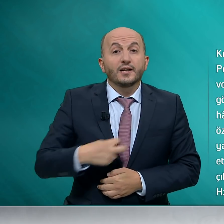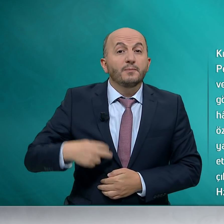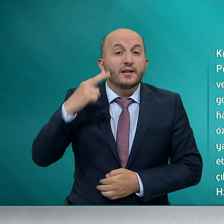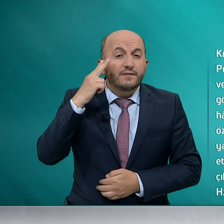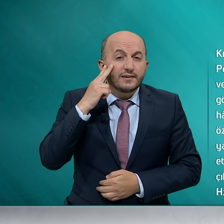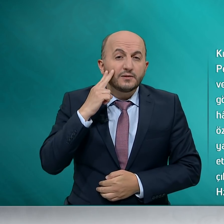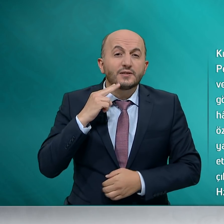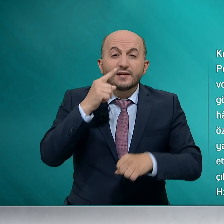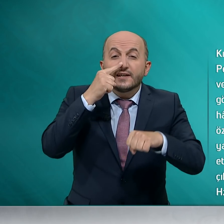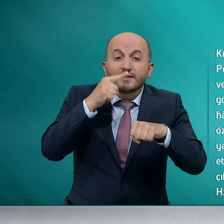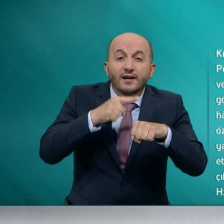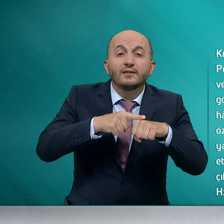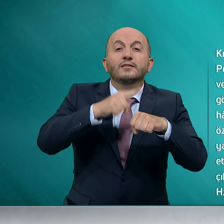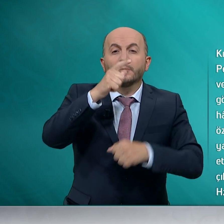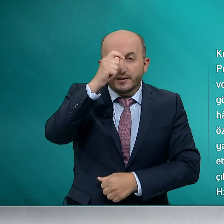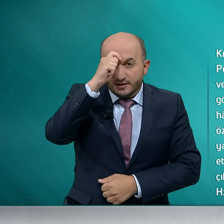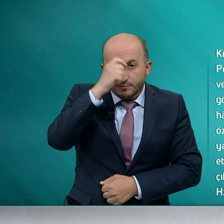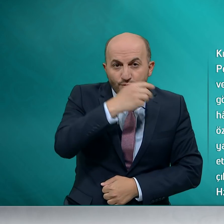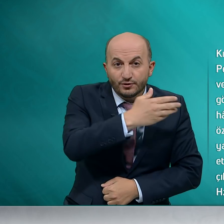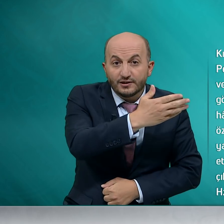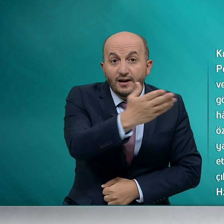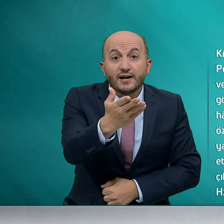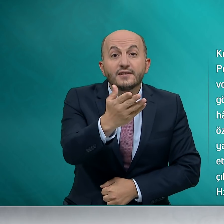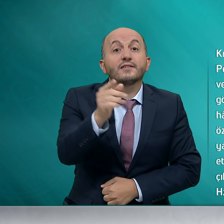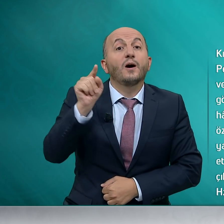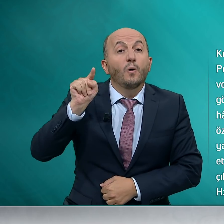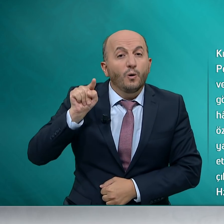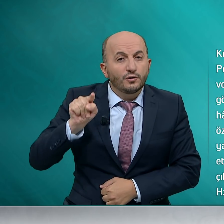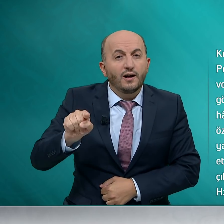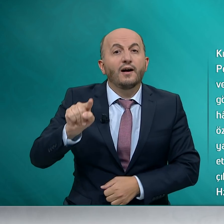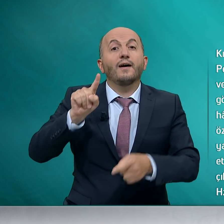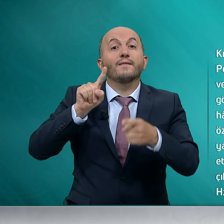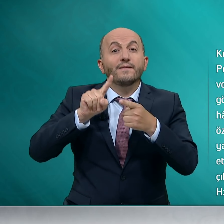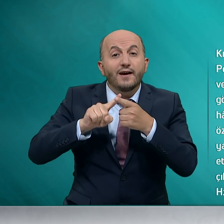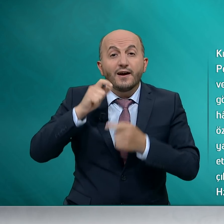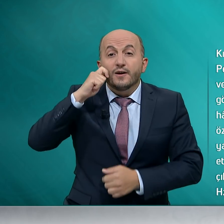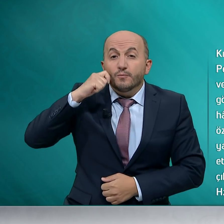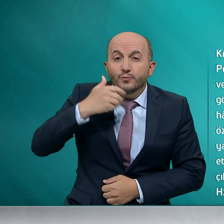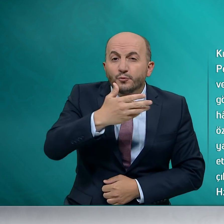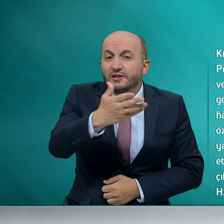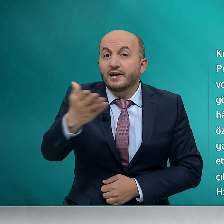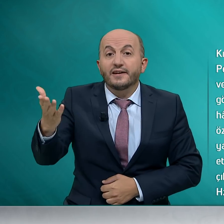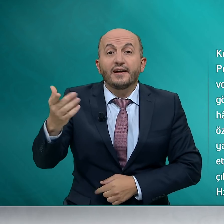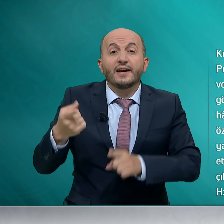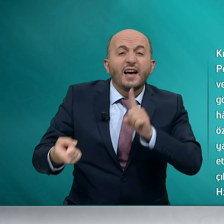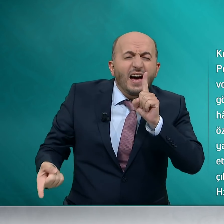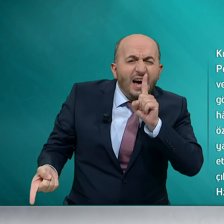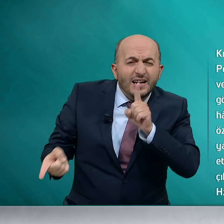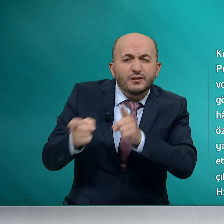Peygamber Efendimiz'e inanmayan müşrikler ona ve müminlere her